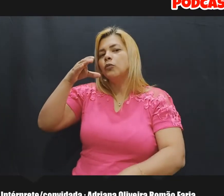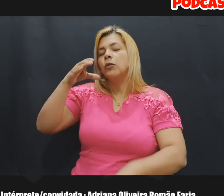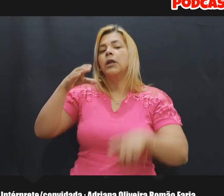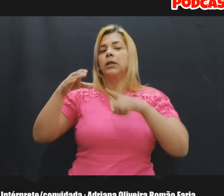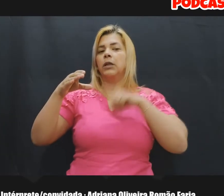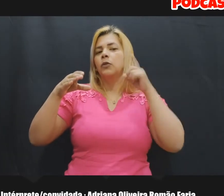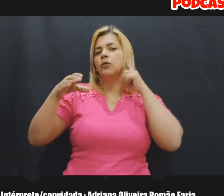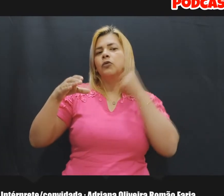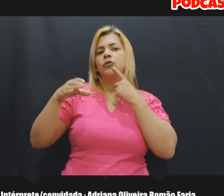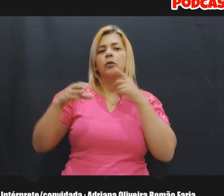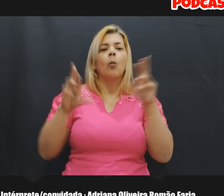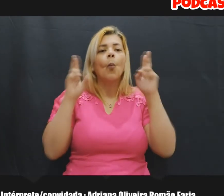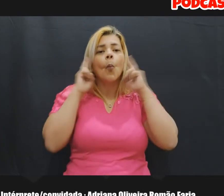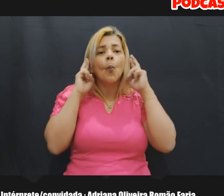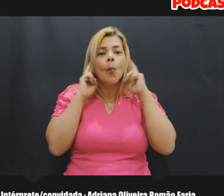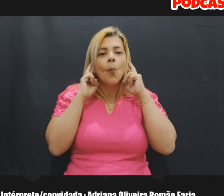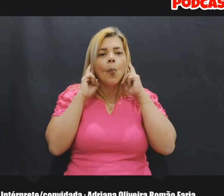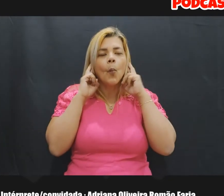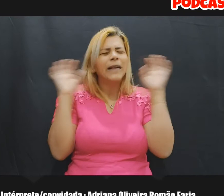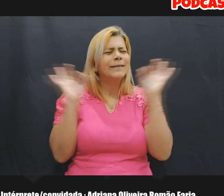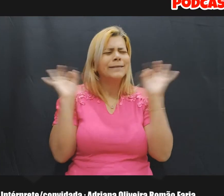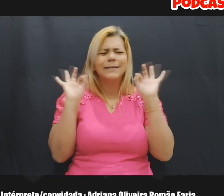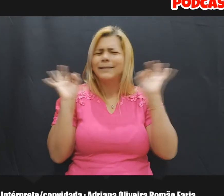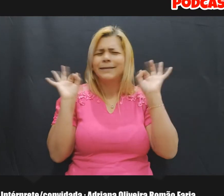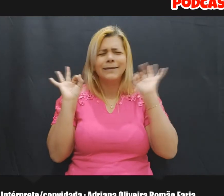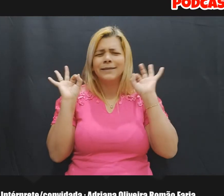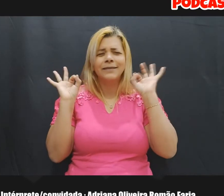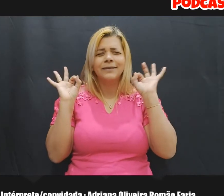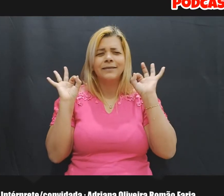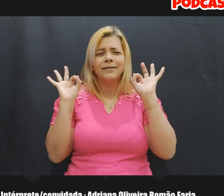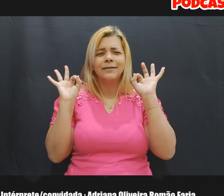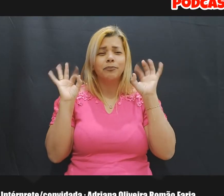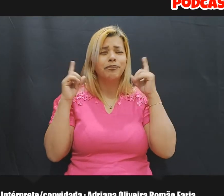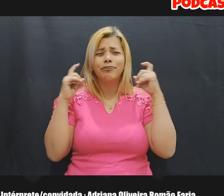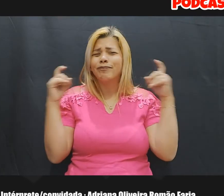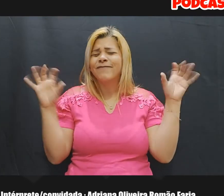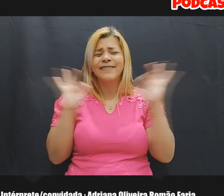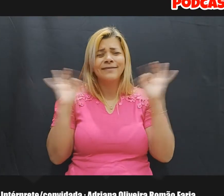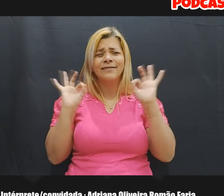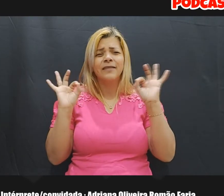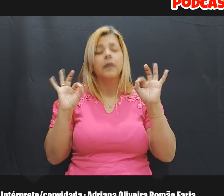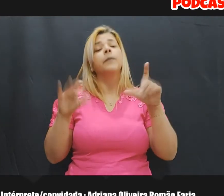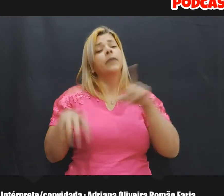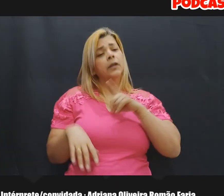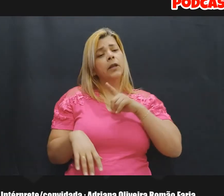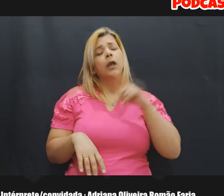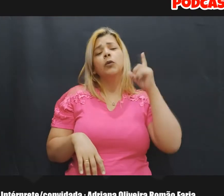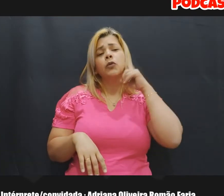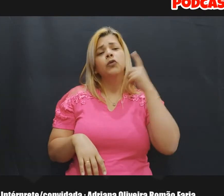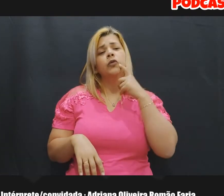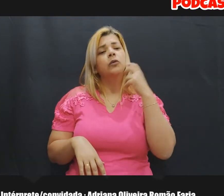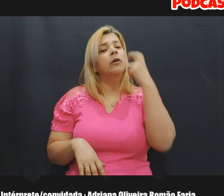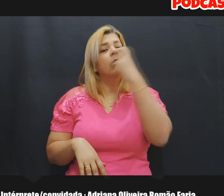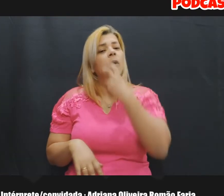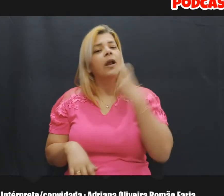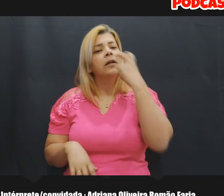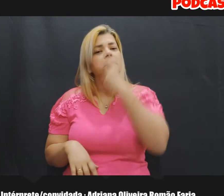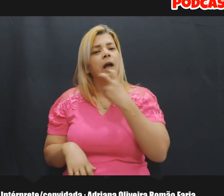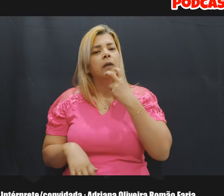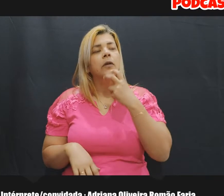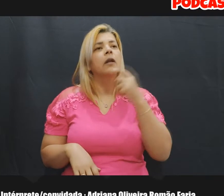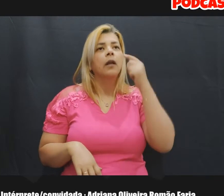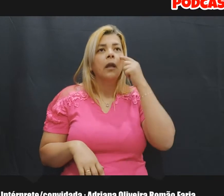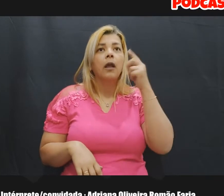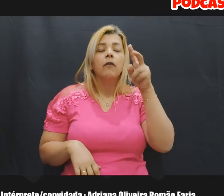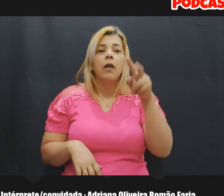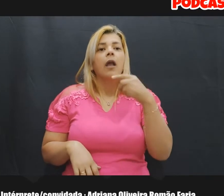surdez profunda, que não ouve nada, nem ruídos. E tem o surdo que é oralizado, que ele já